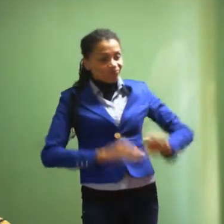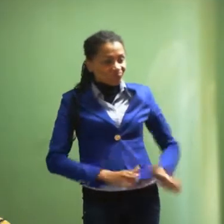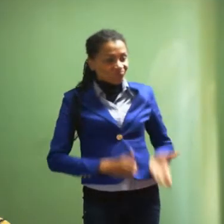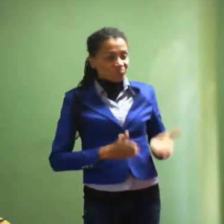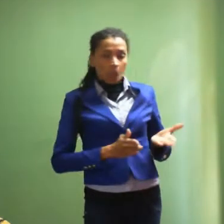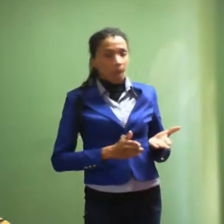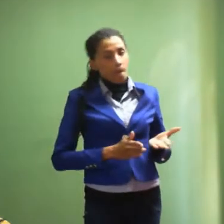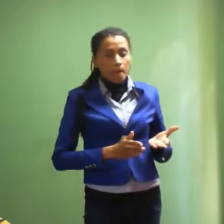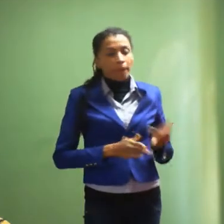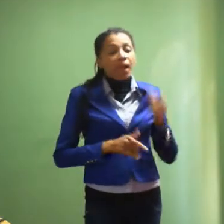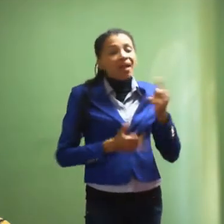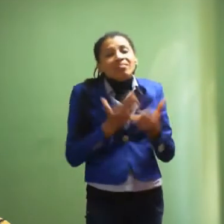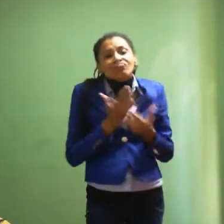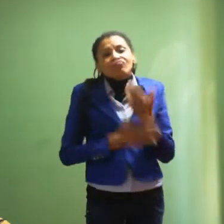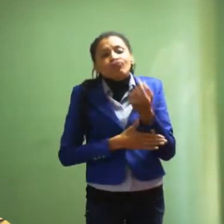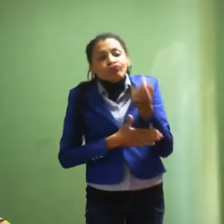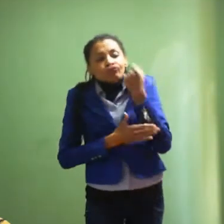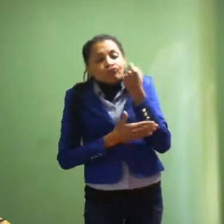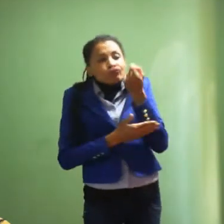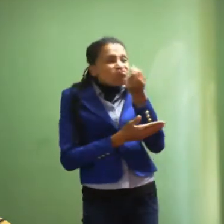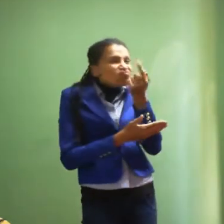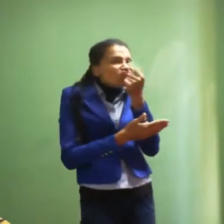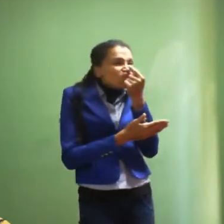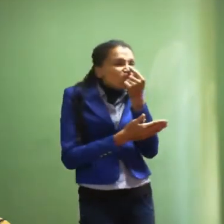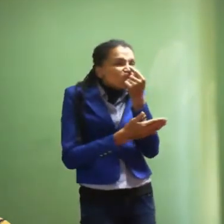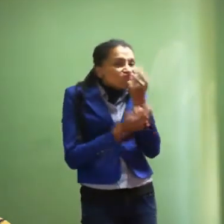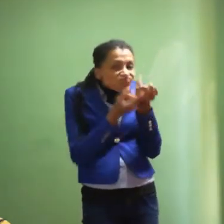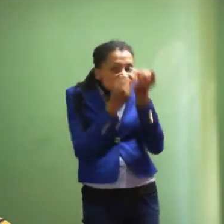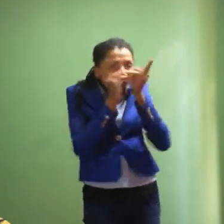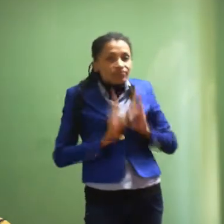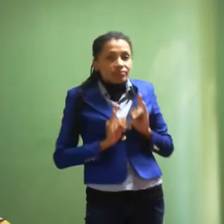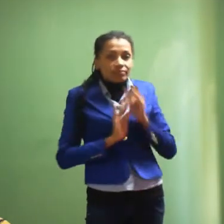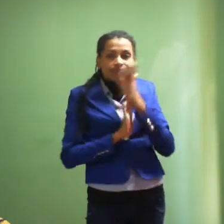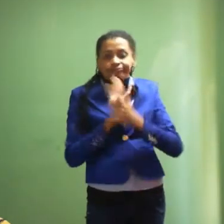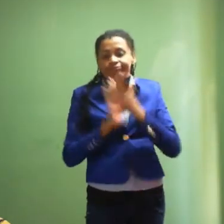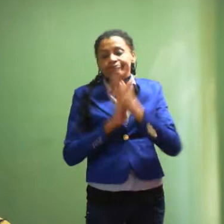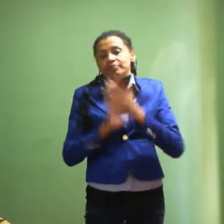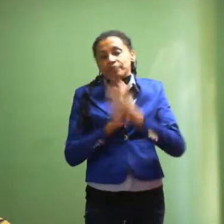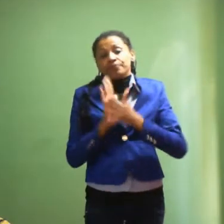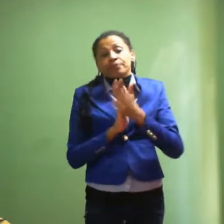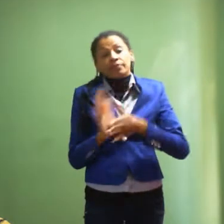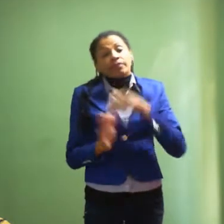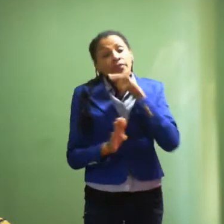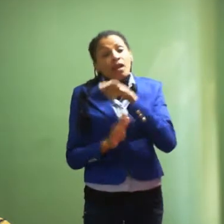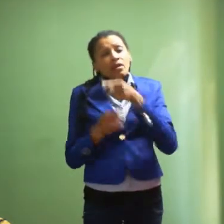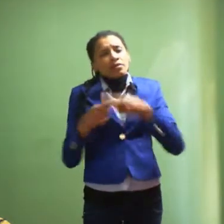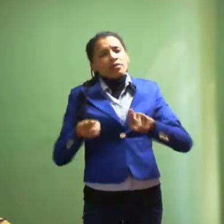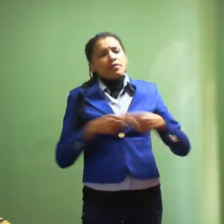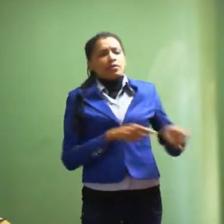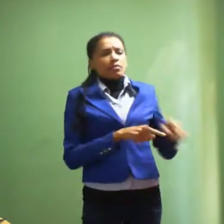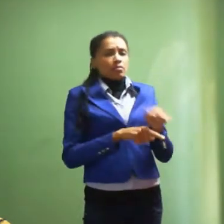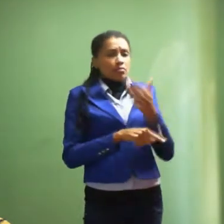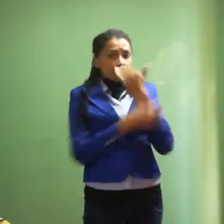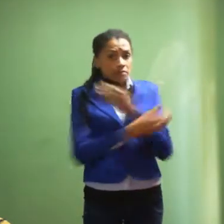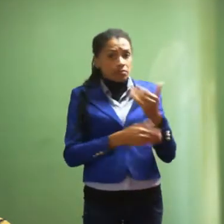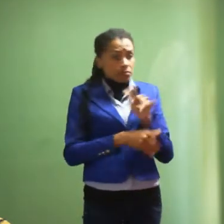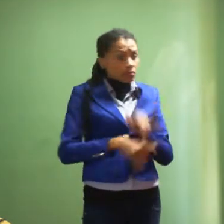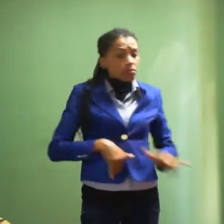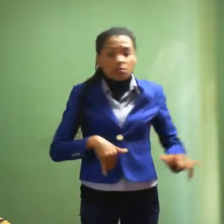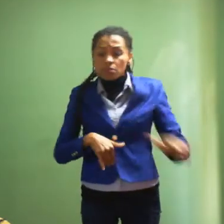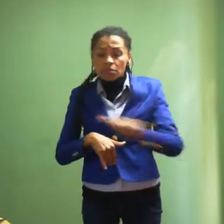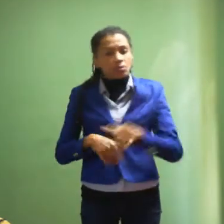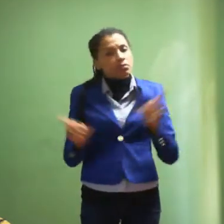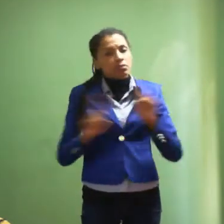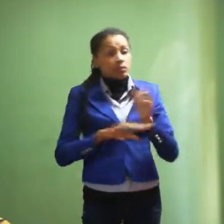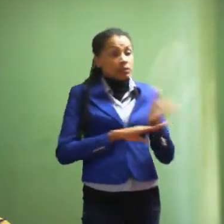empezar apenas al acercamiento a la lengua de señas. Entonces hay que tener en cuenta esas diferencias para poder hacer una